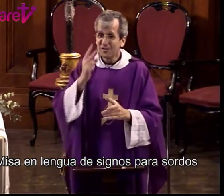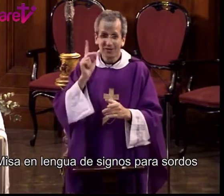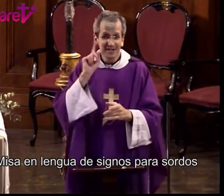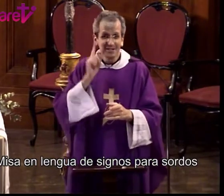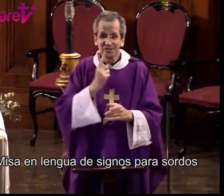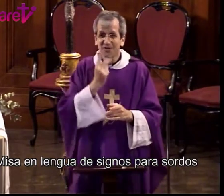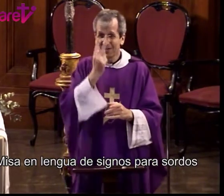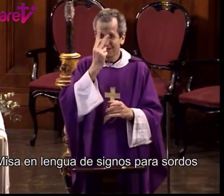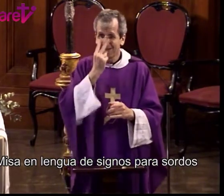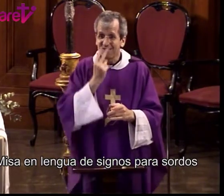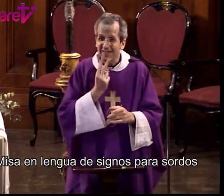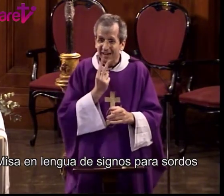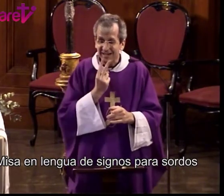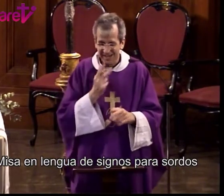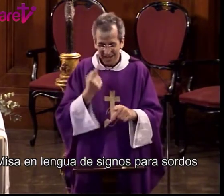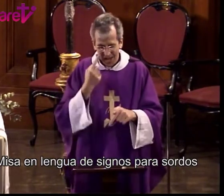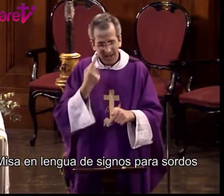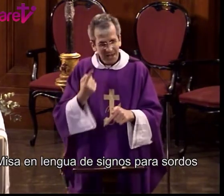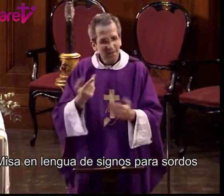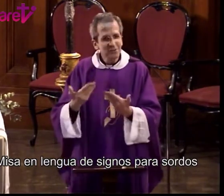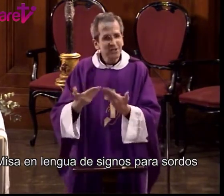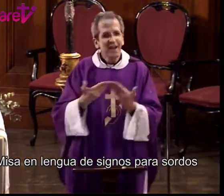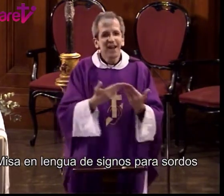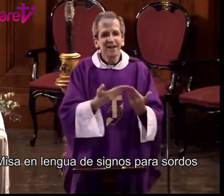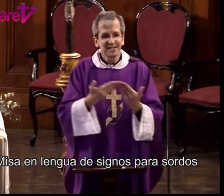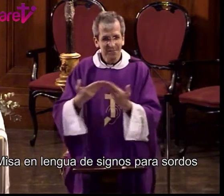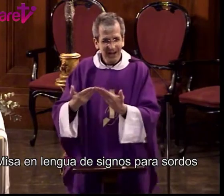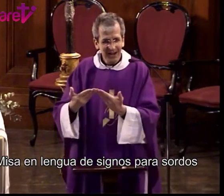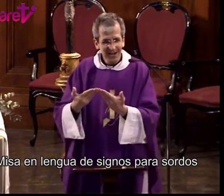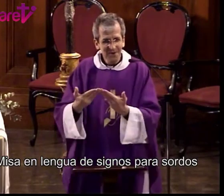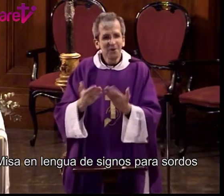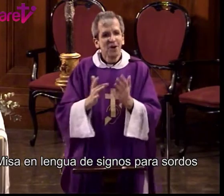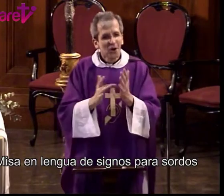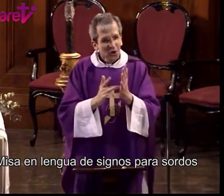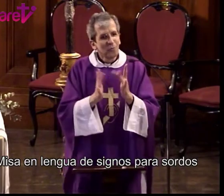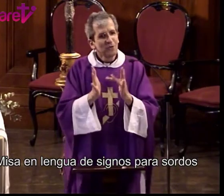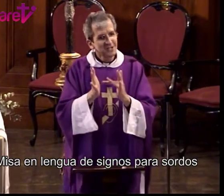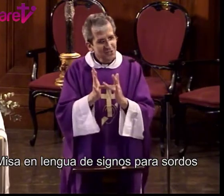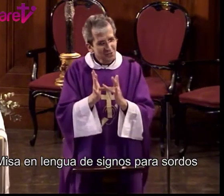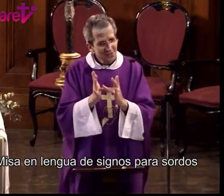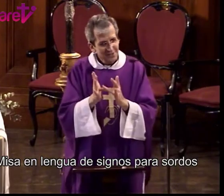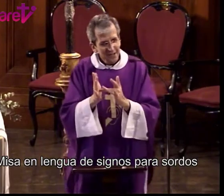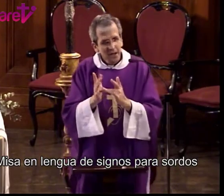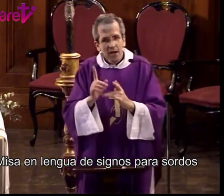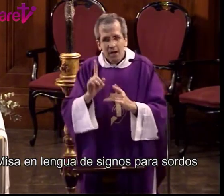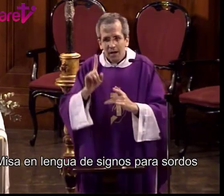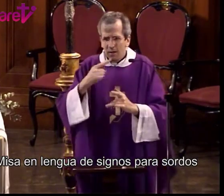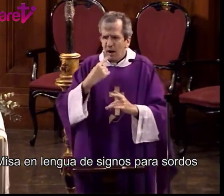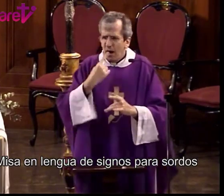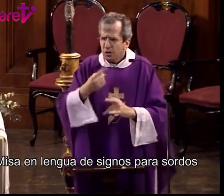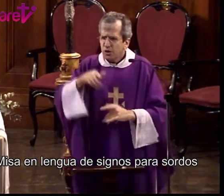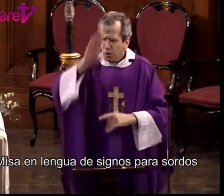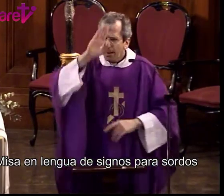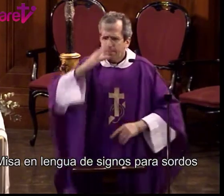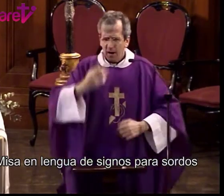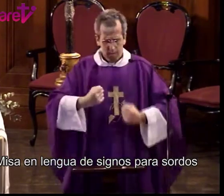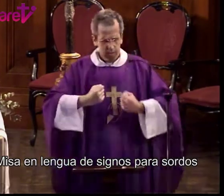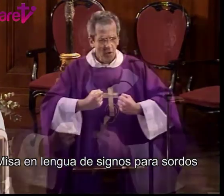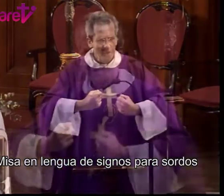personas sordas y ciegas. Y vemos en este evangelio cómo es Jesús. Ha dicho el Papa fuerte,